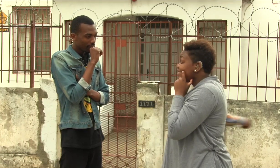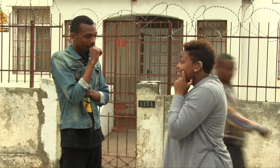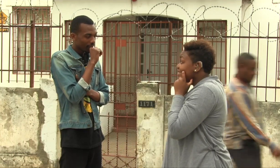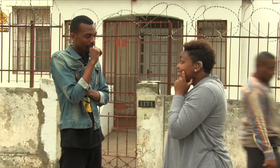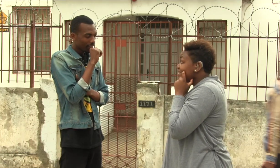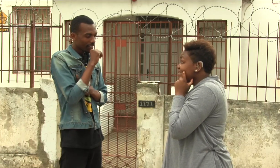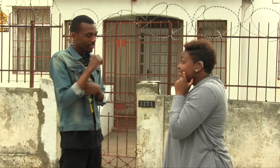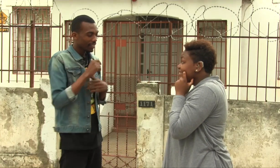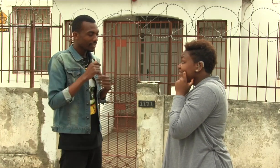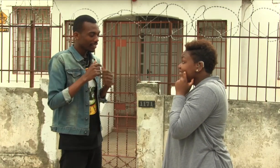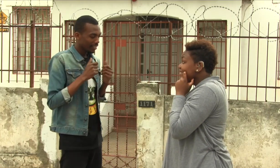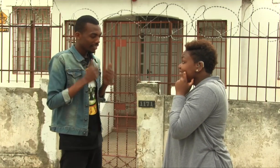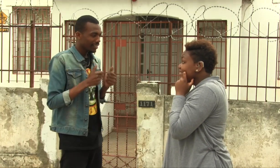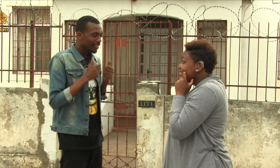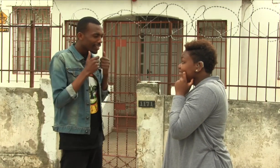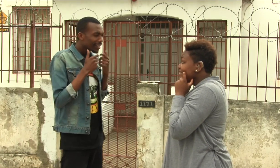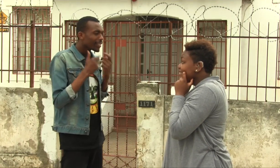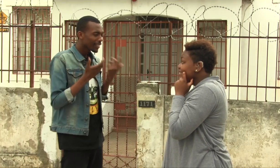Moçambique.